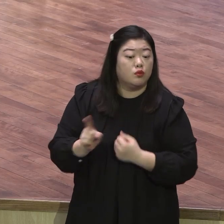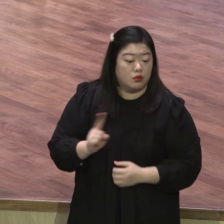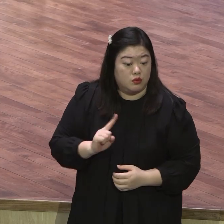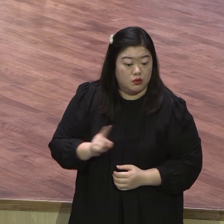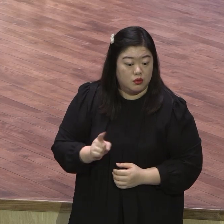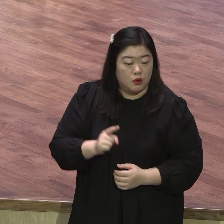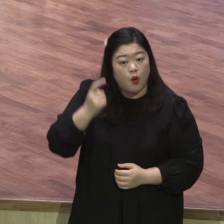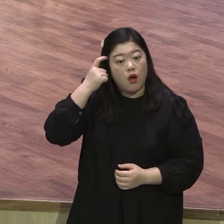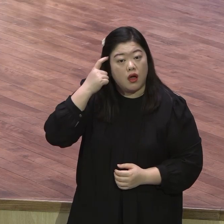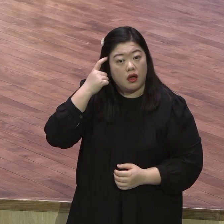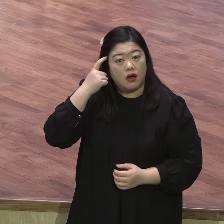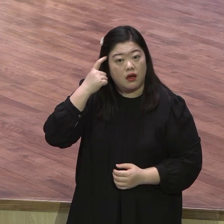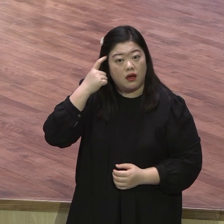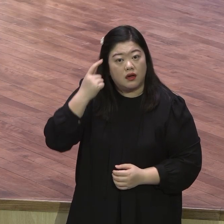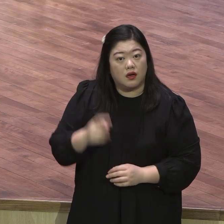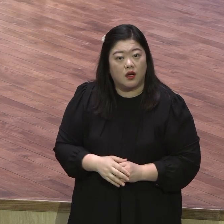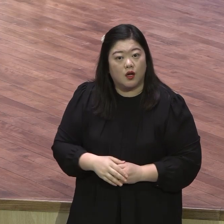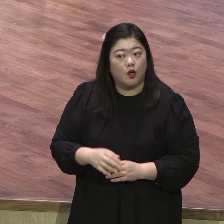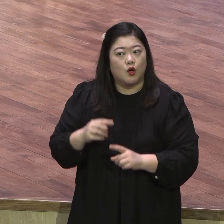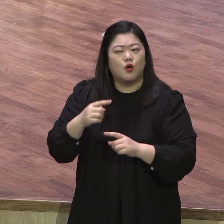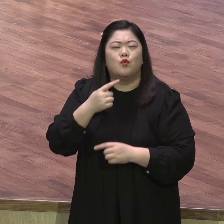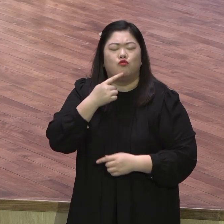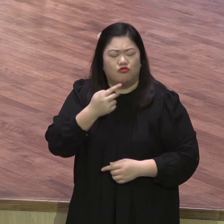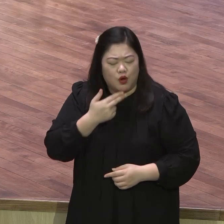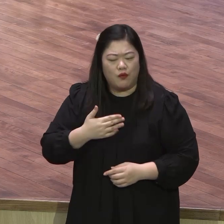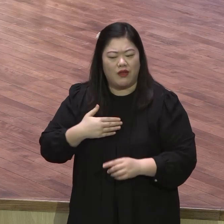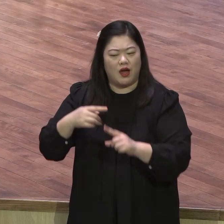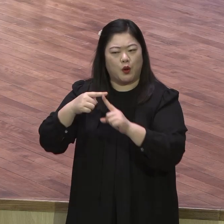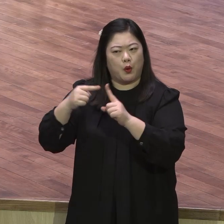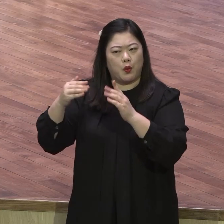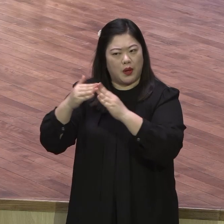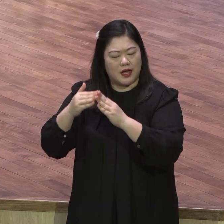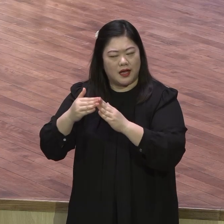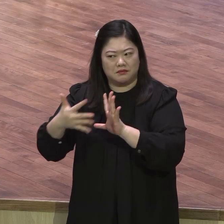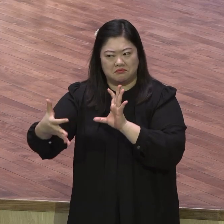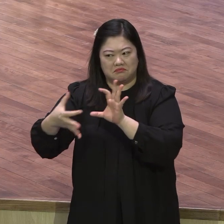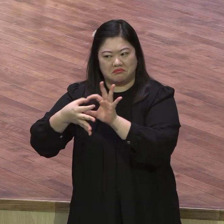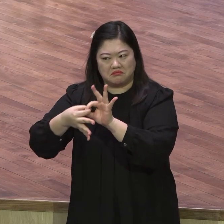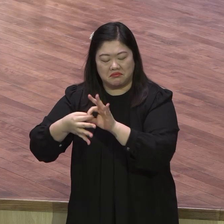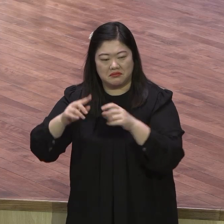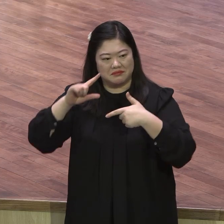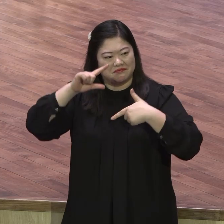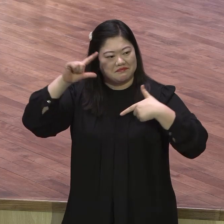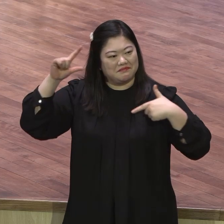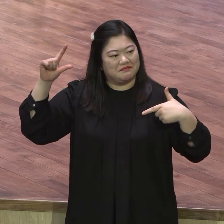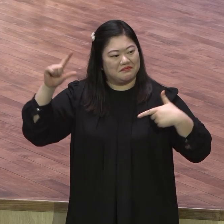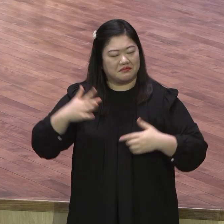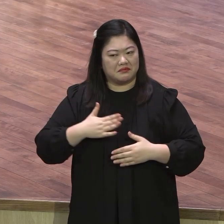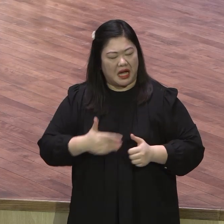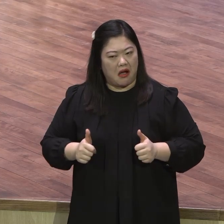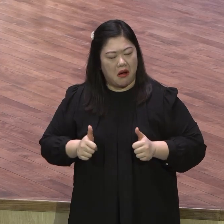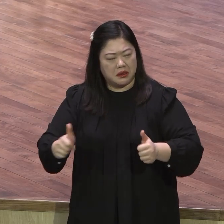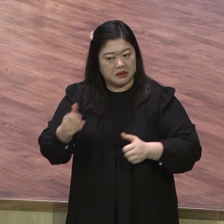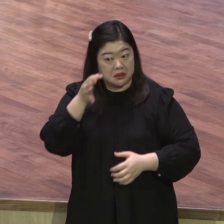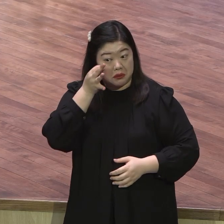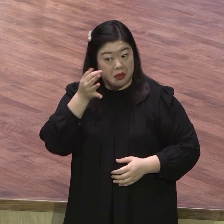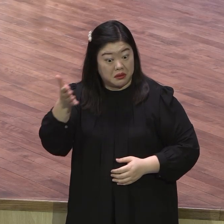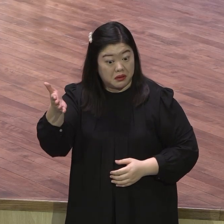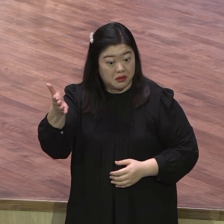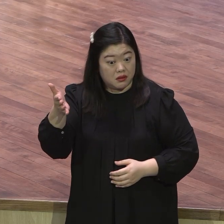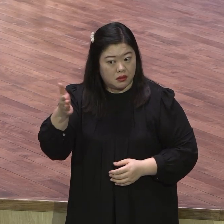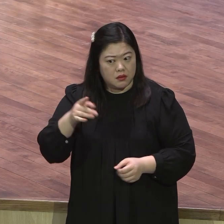물론 교회의 취미 삼아서 자기 자랑하려고 자기 나타내려고 자기 의리를 위해서